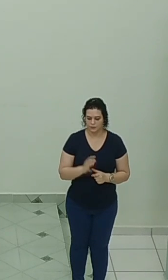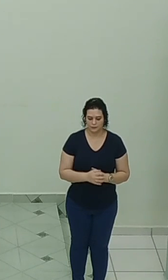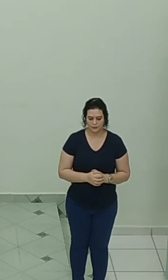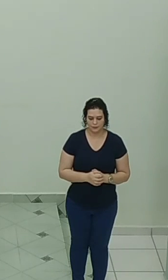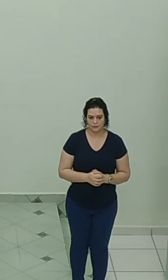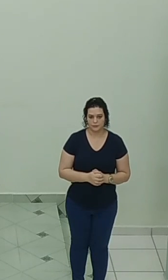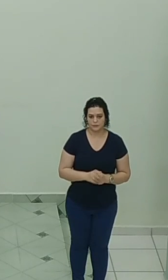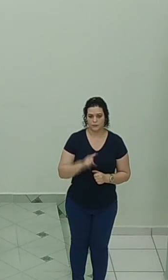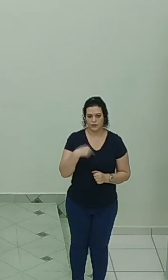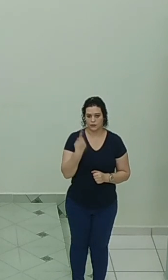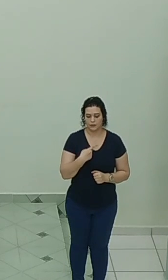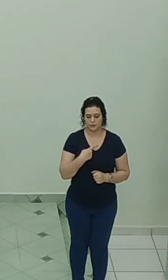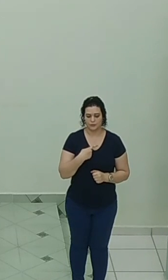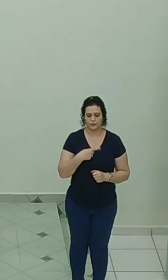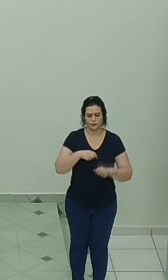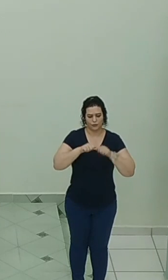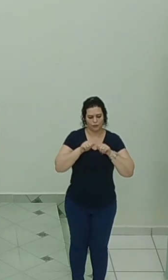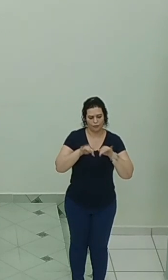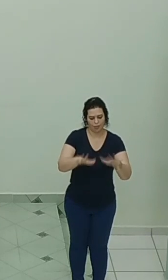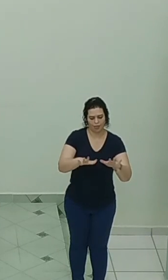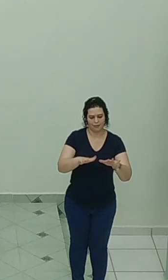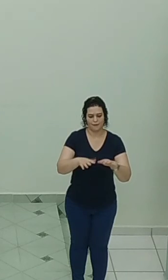como estamos transmitindo via Facebook,